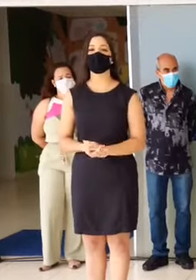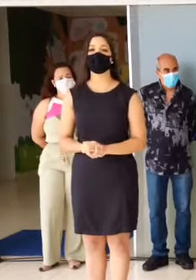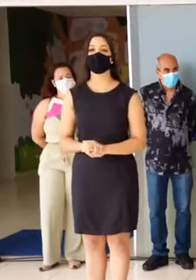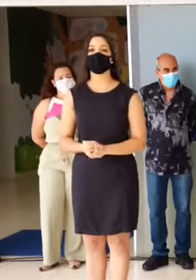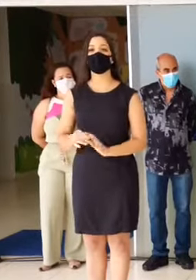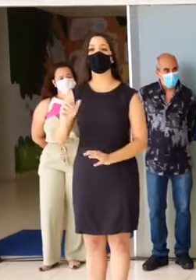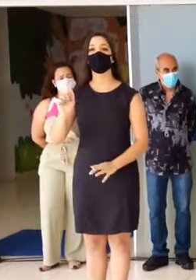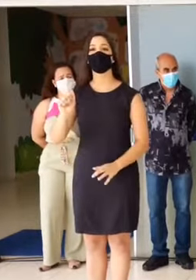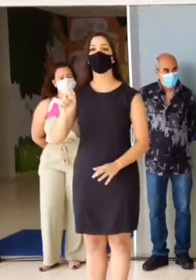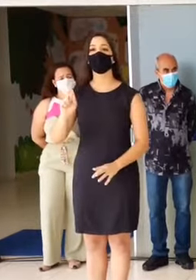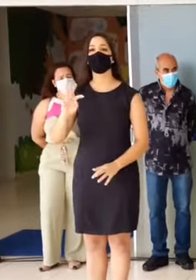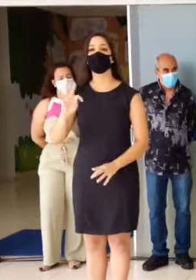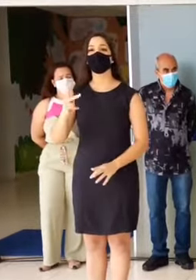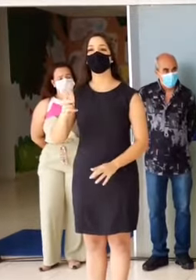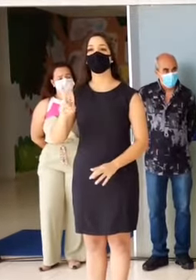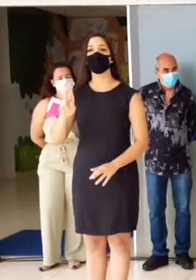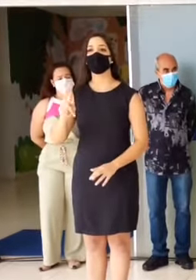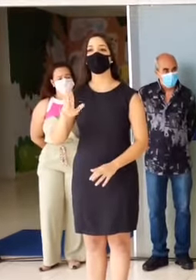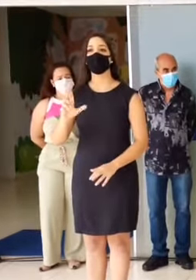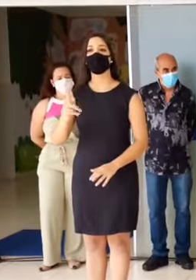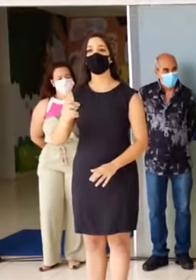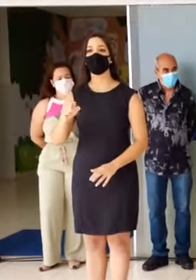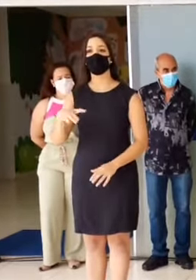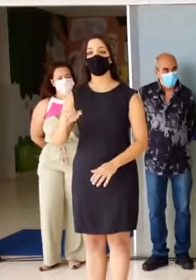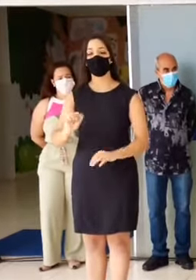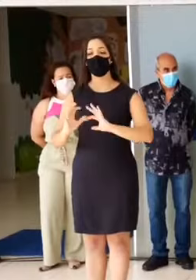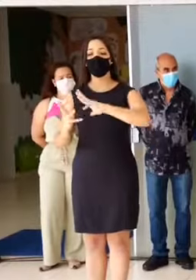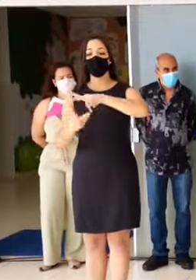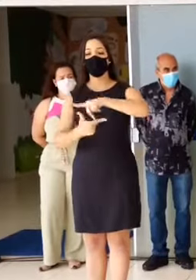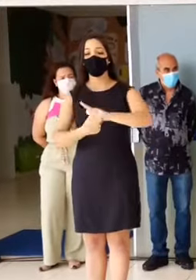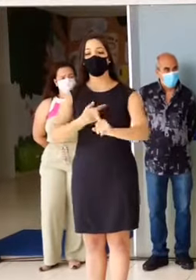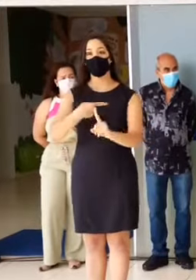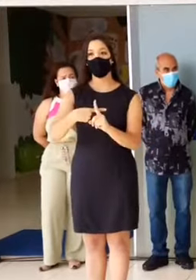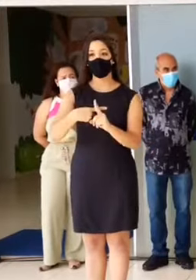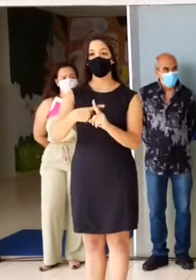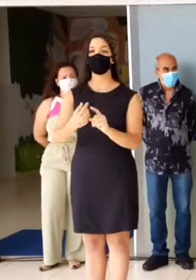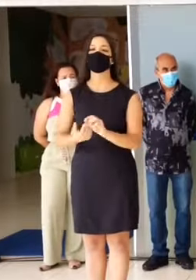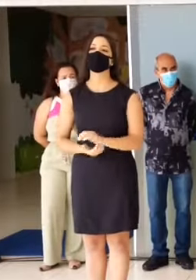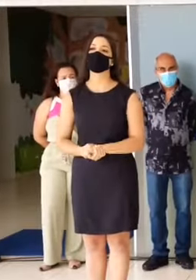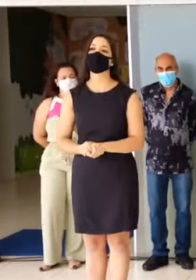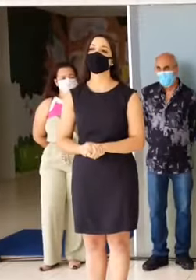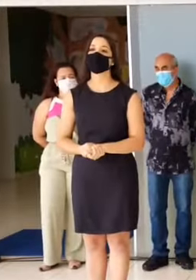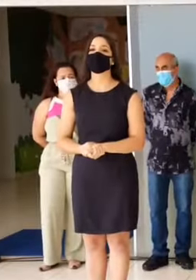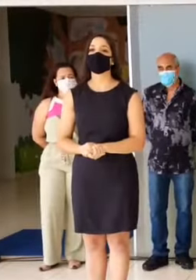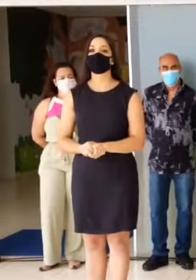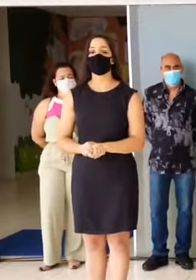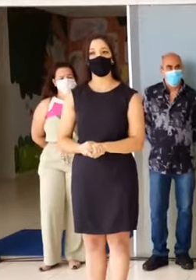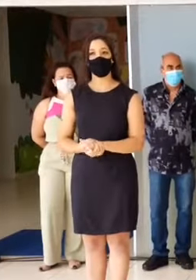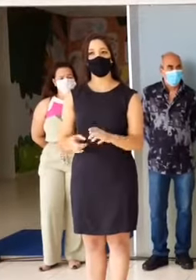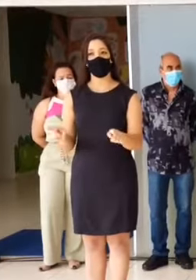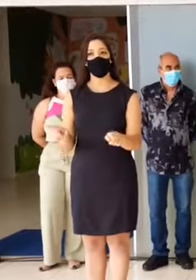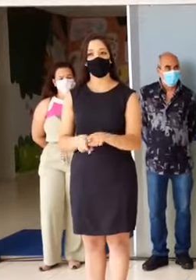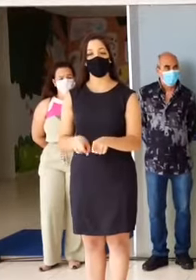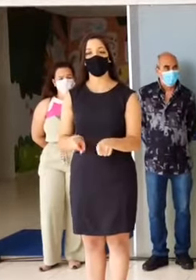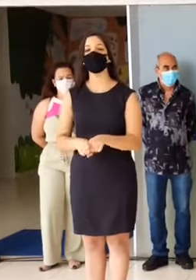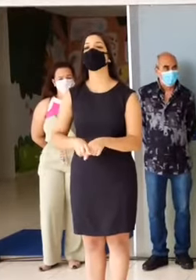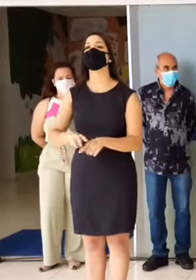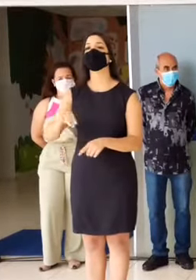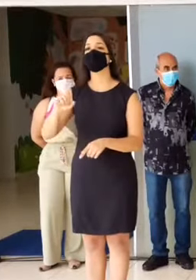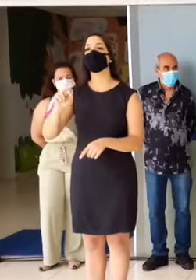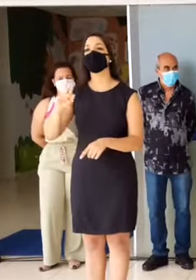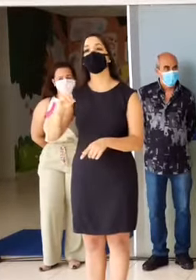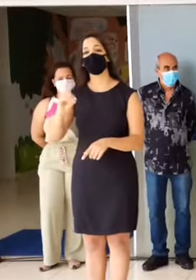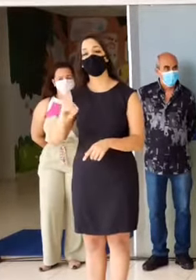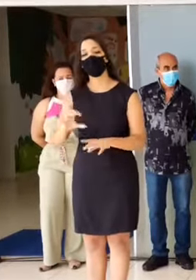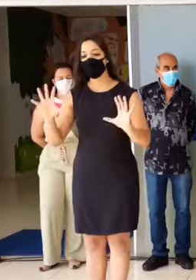Arthur Guilherme, superintendente de saúde da Missão Sal da Terra. Em seu nome, do Dr. Mário Cunha, eu saúdo